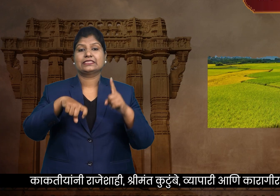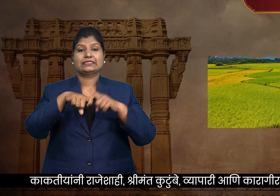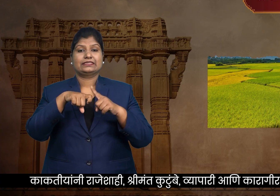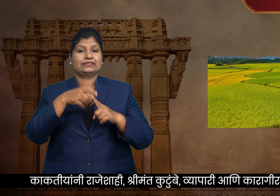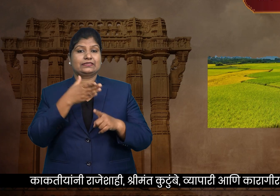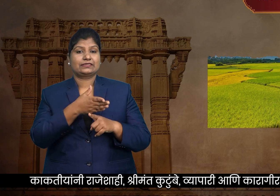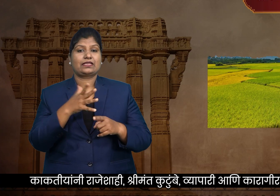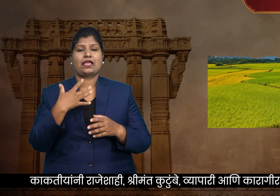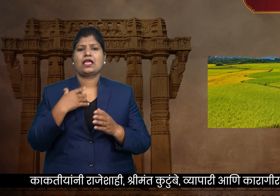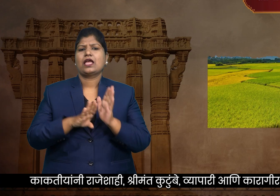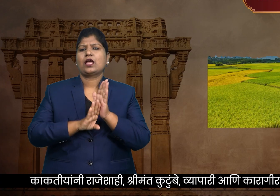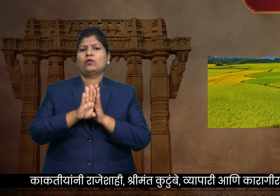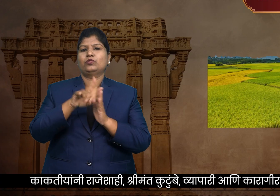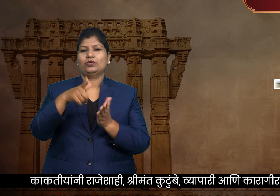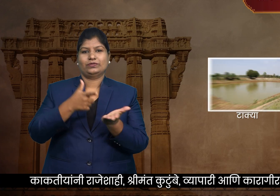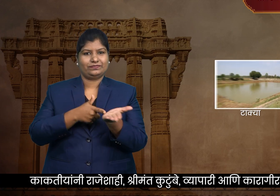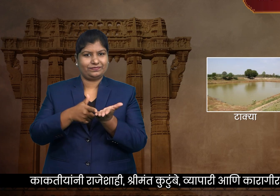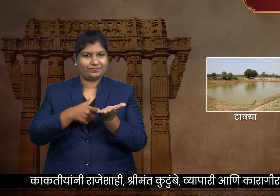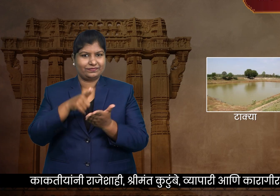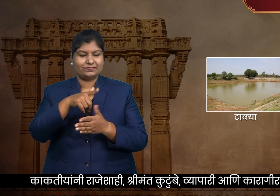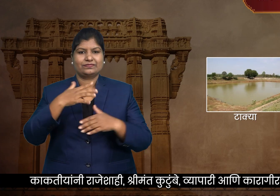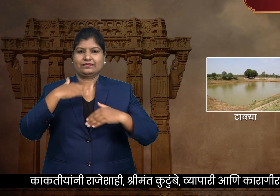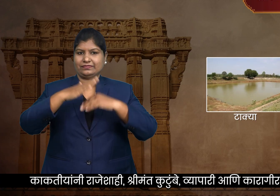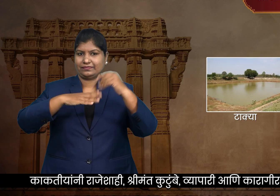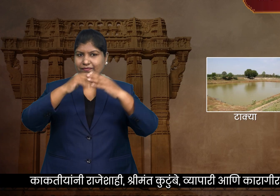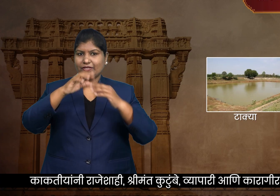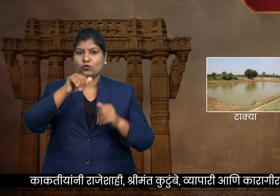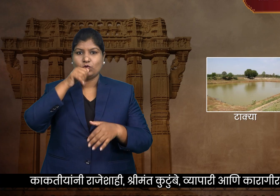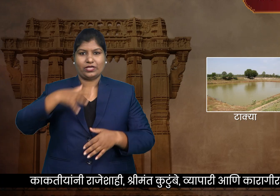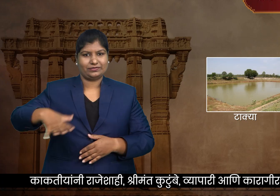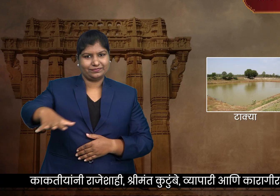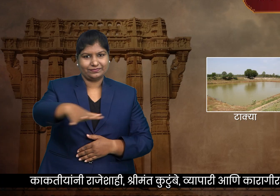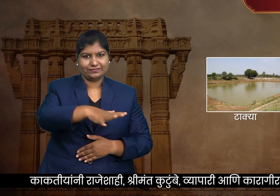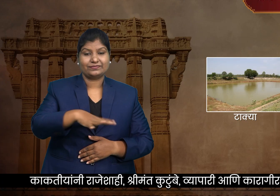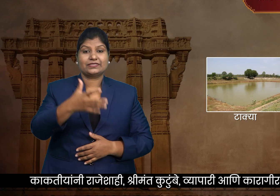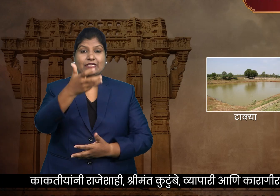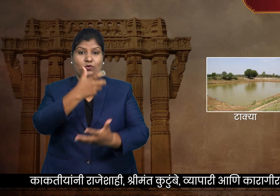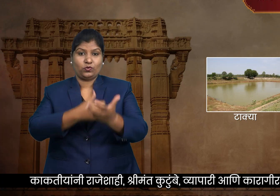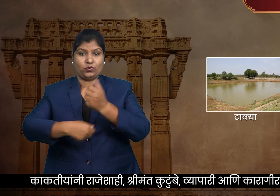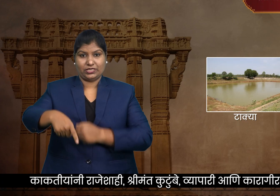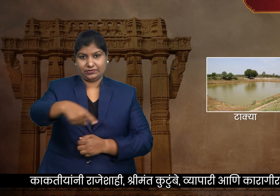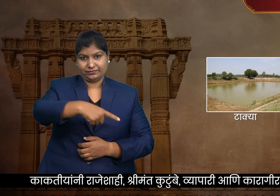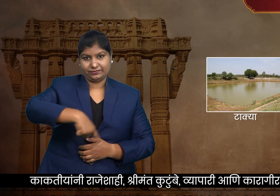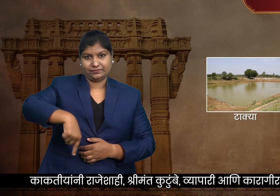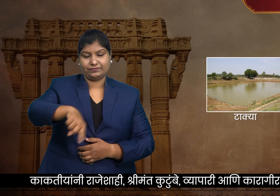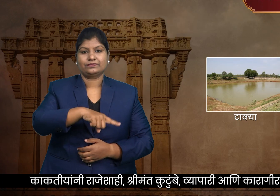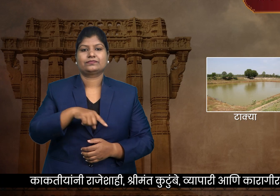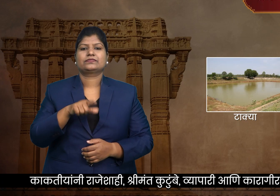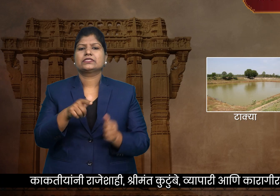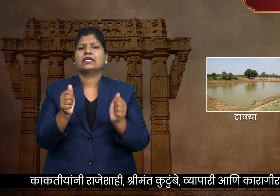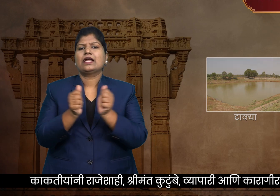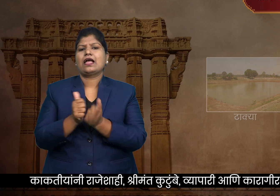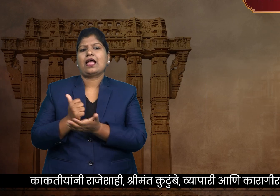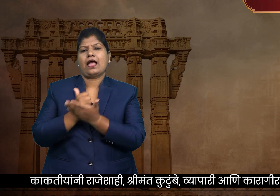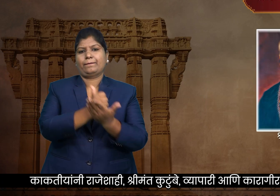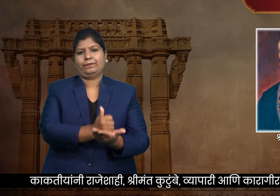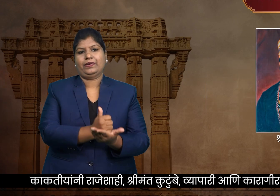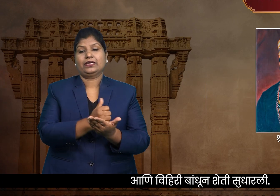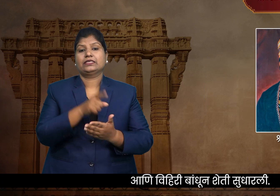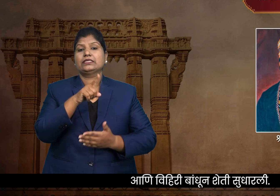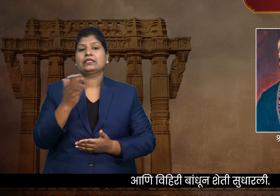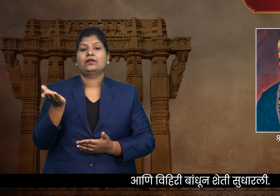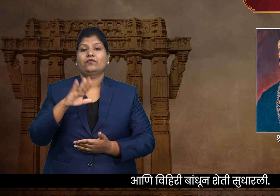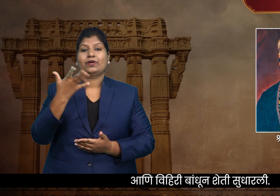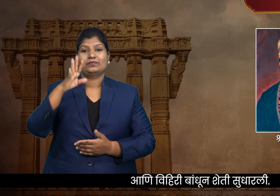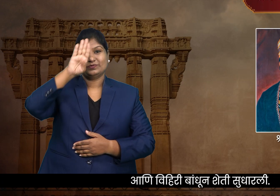काकतीयांनी राजेशाही श्रीमंत कुटुंबे, व्यापारी आणि कारागीर यांच्या मदतीने तलाव आणि